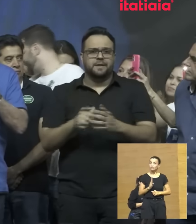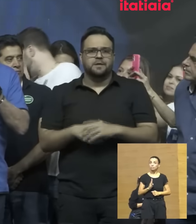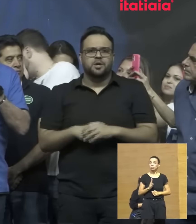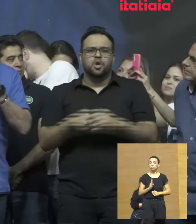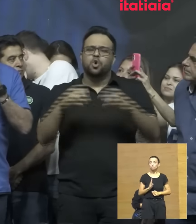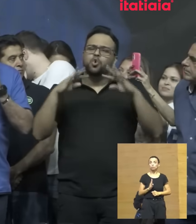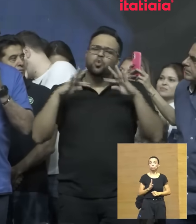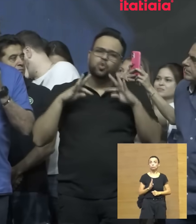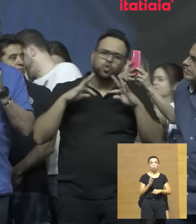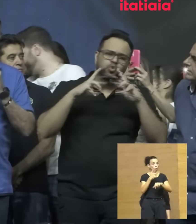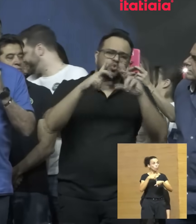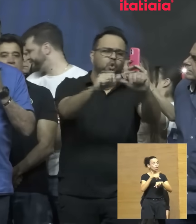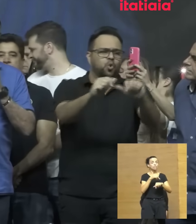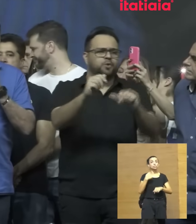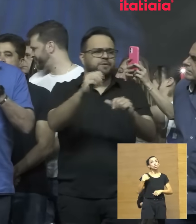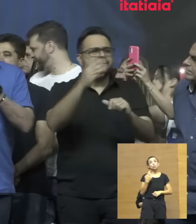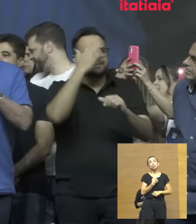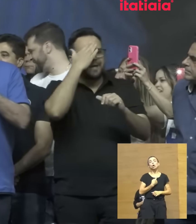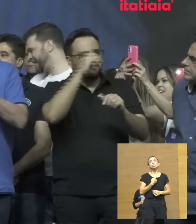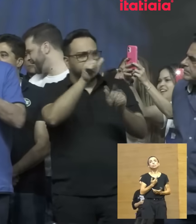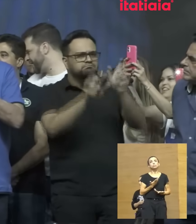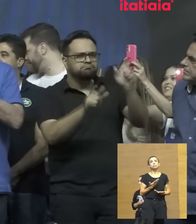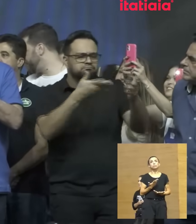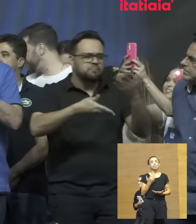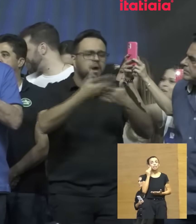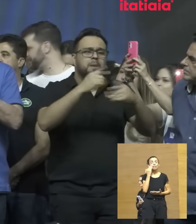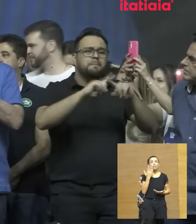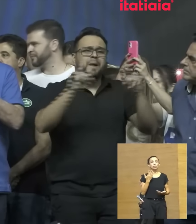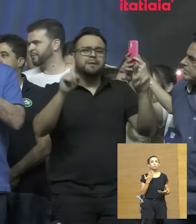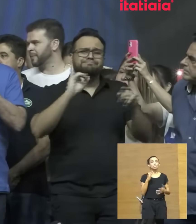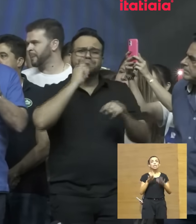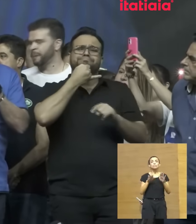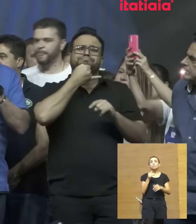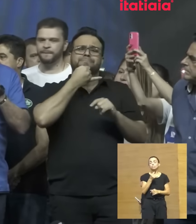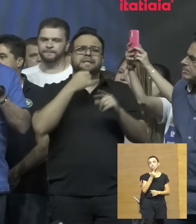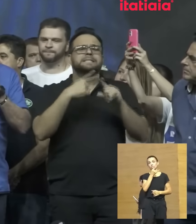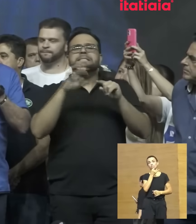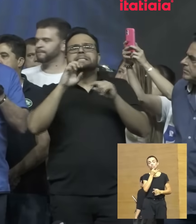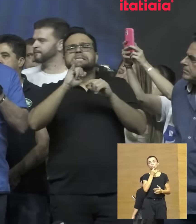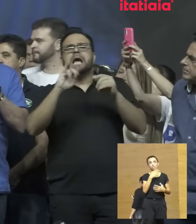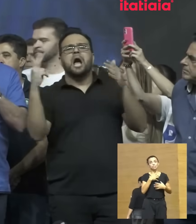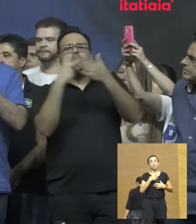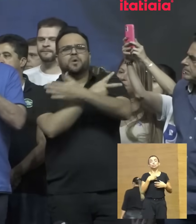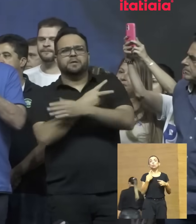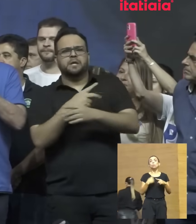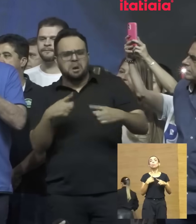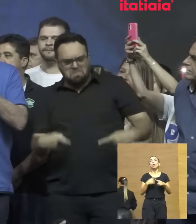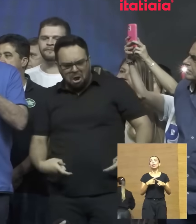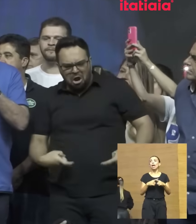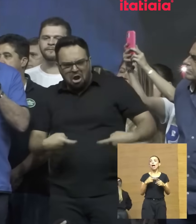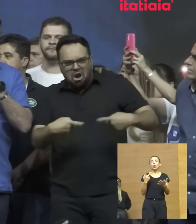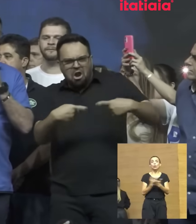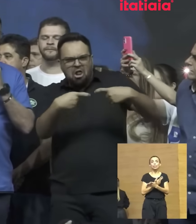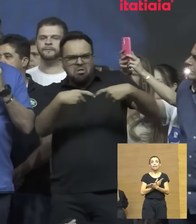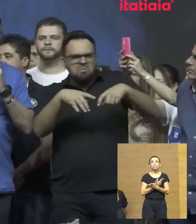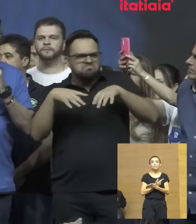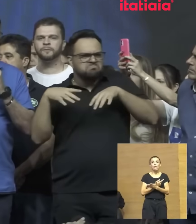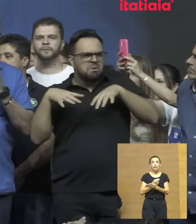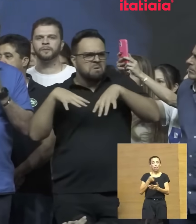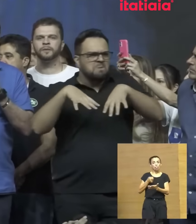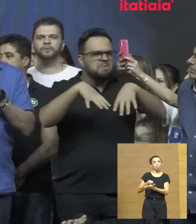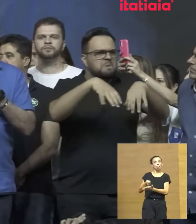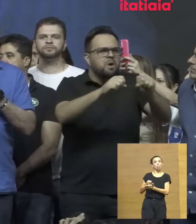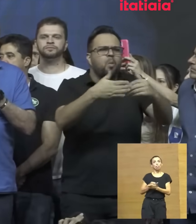todos nós nos entendemos. E ficamos tristes quando o terrorismo se faz presente em qualquer parte do